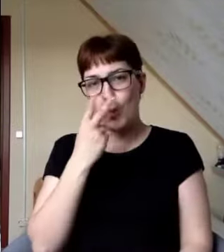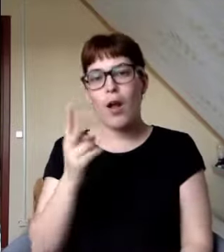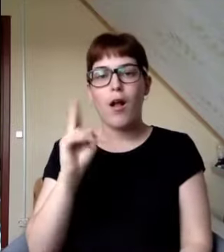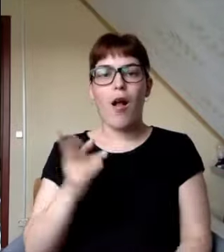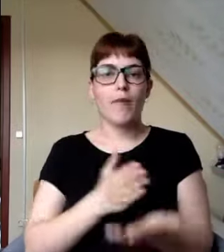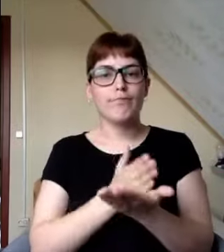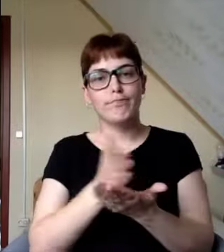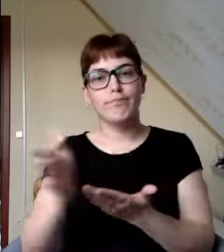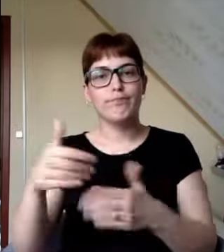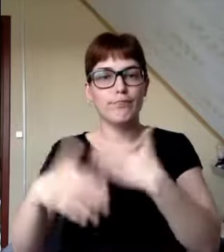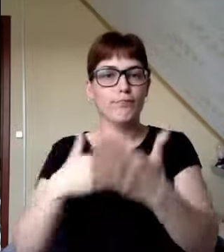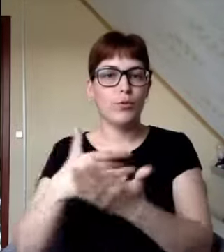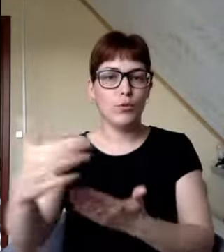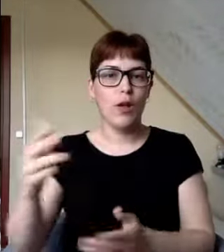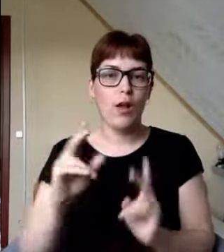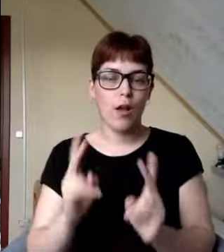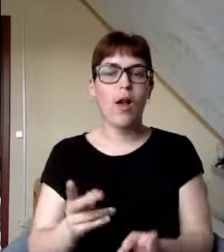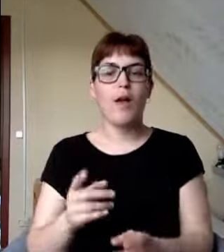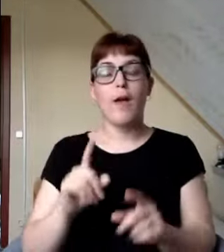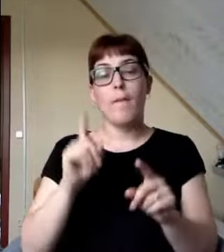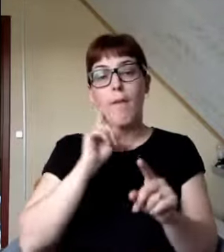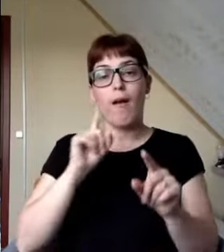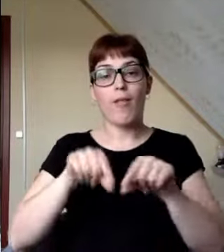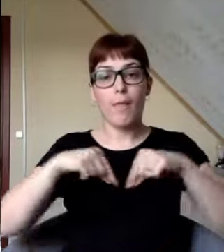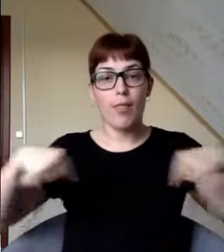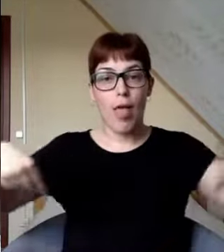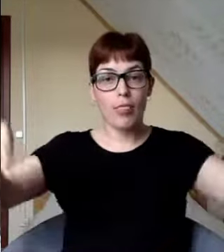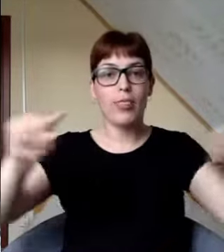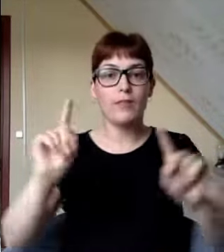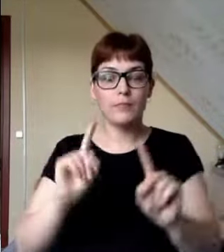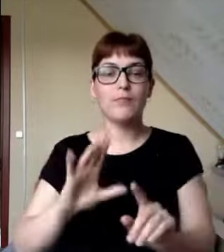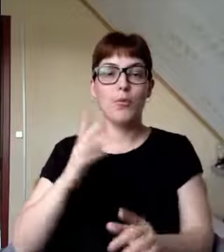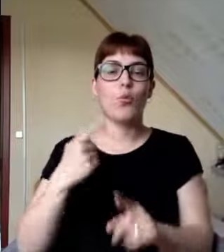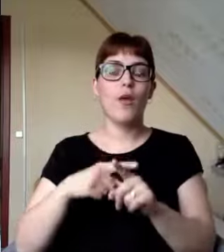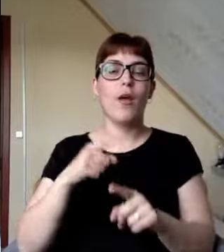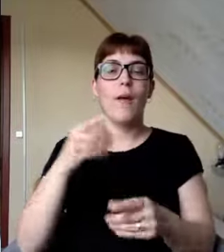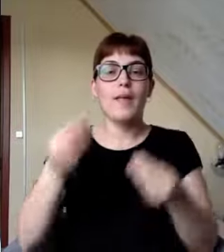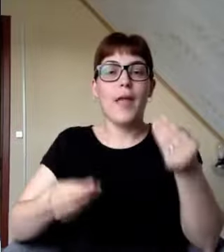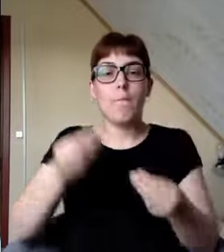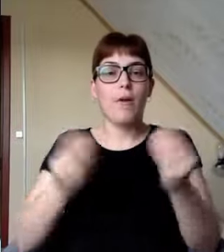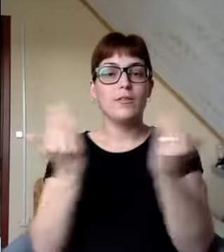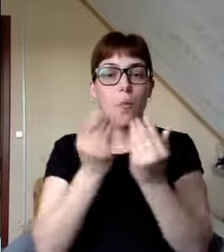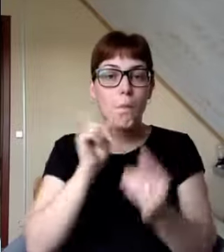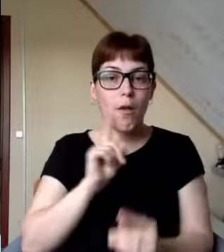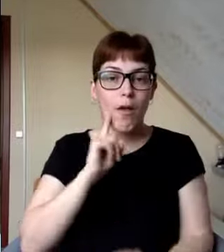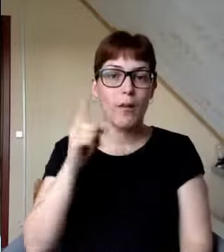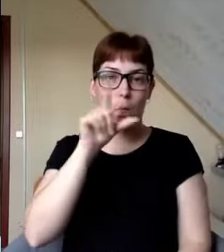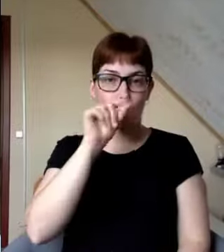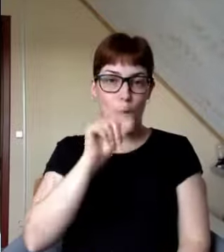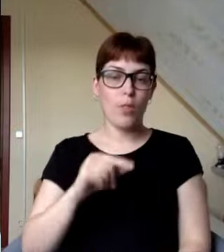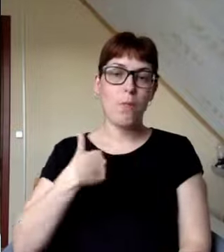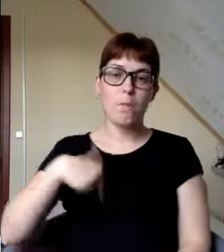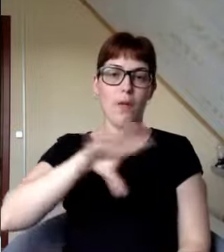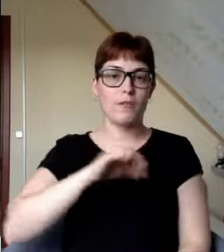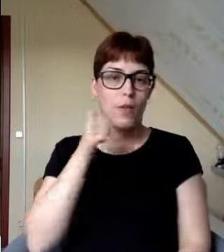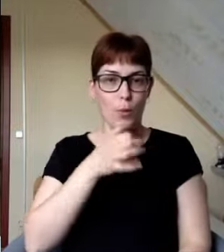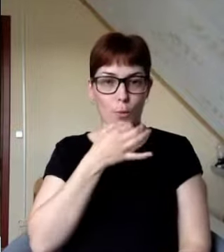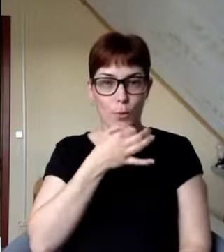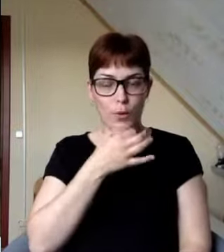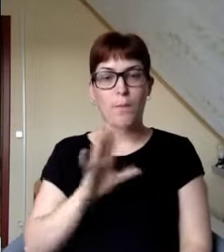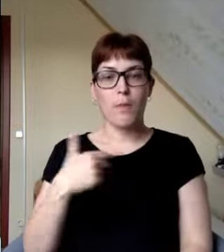Bet, nu, redzēs, kāds iegrūzīsies pagaidām lentas riņķi un vienīgais, riemēdņā es skatu, ir putni. Nu, mēs